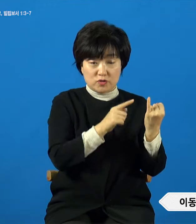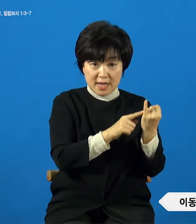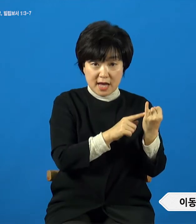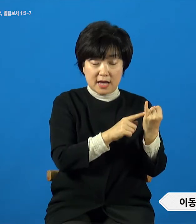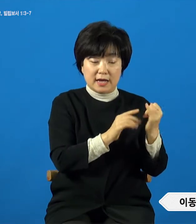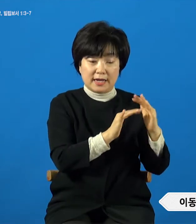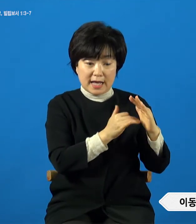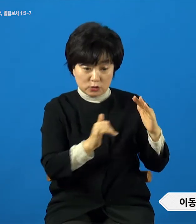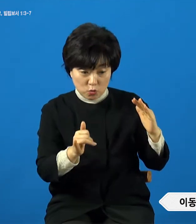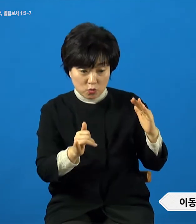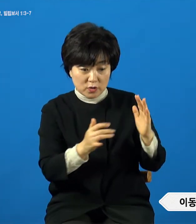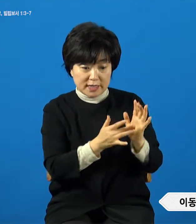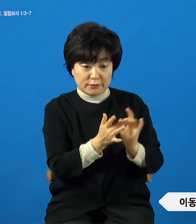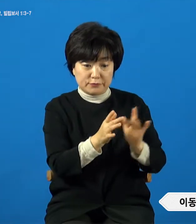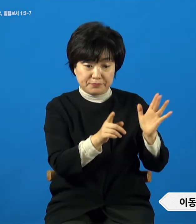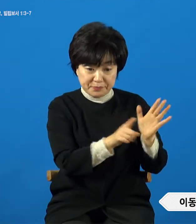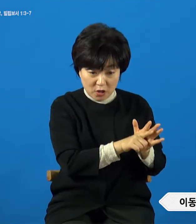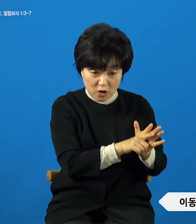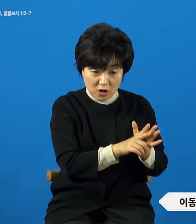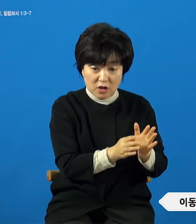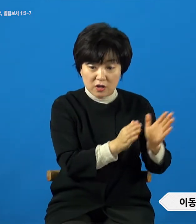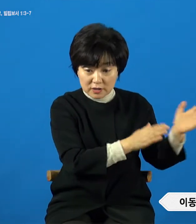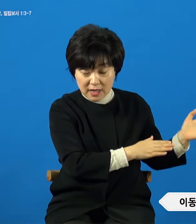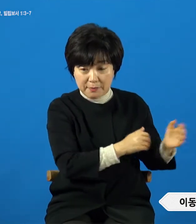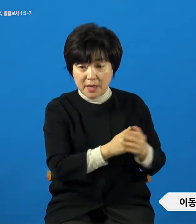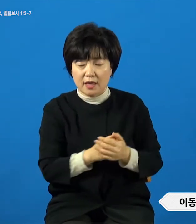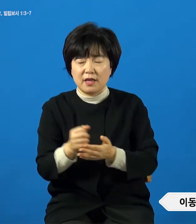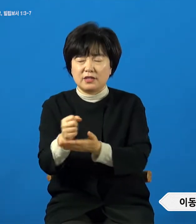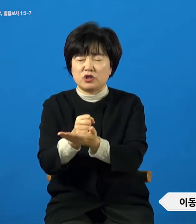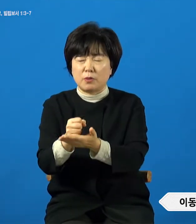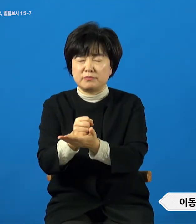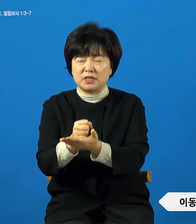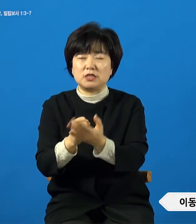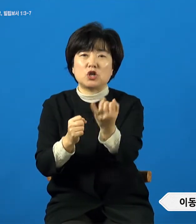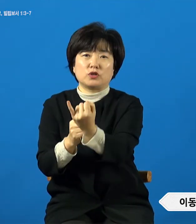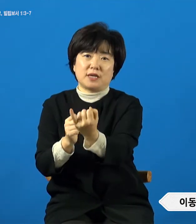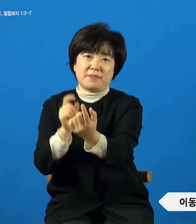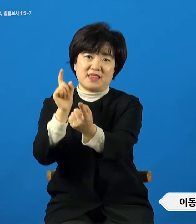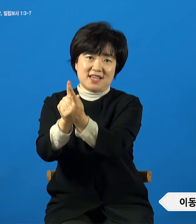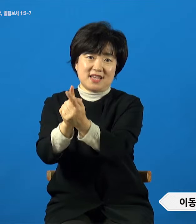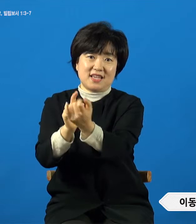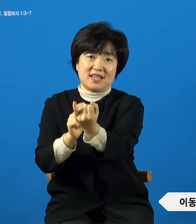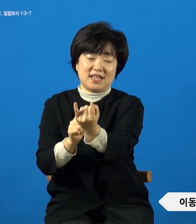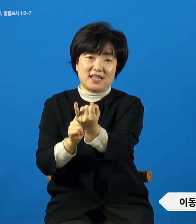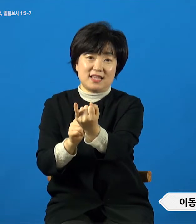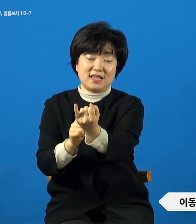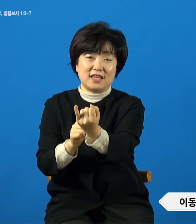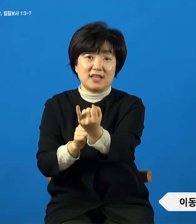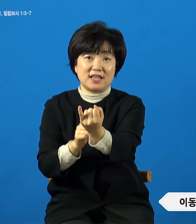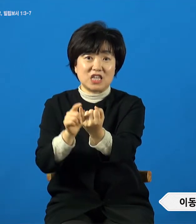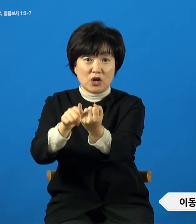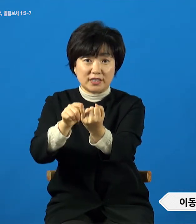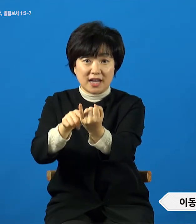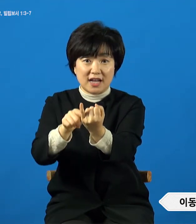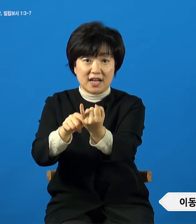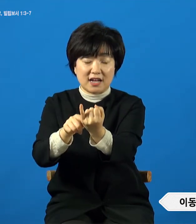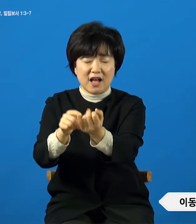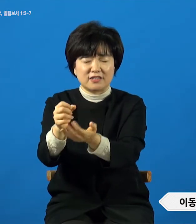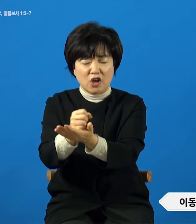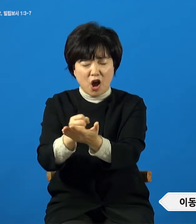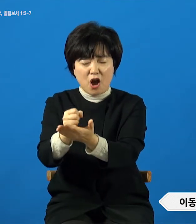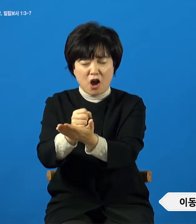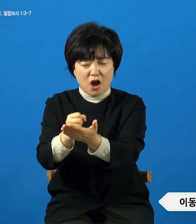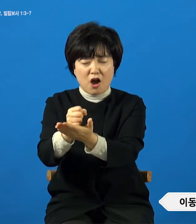또 점치는 여자 하나를 만나서 복음을 전하게 돼요. 자, 그래서 그 여인이 점을